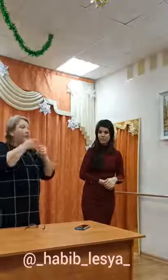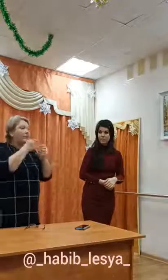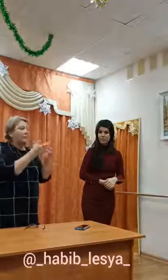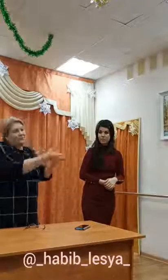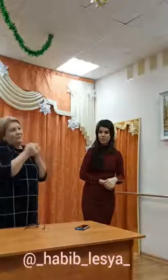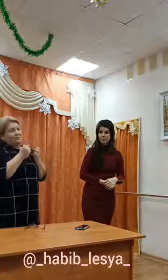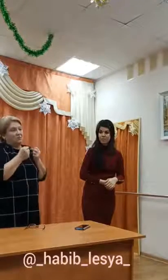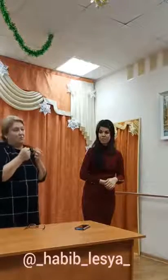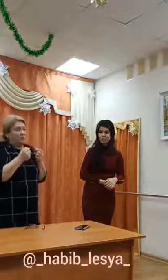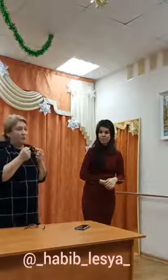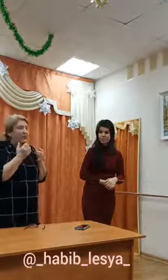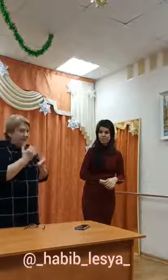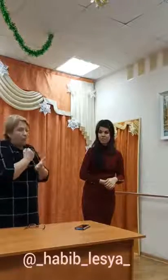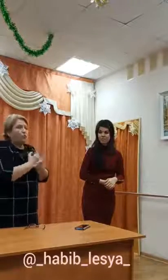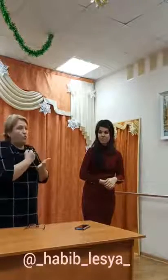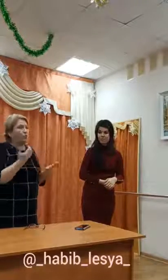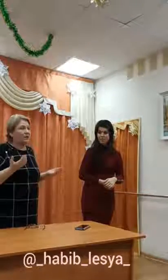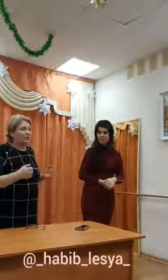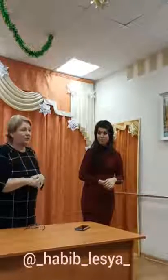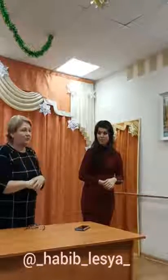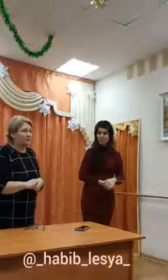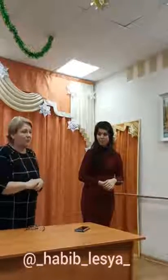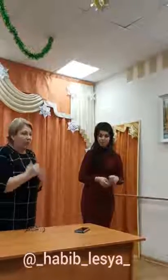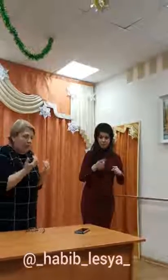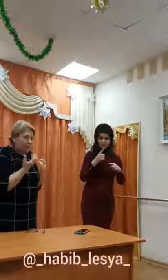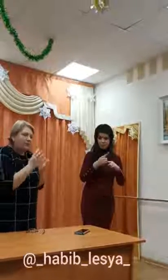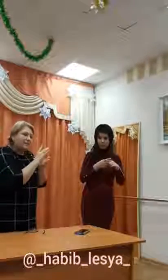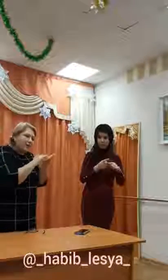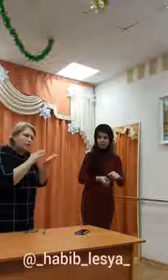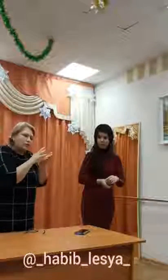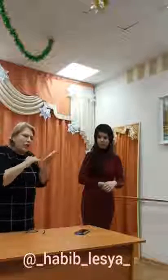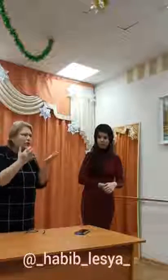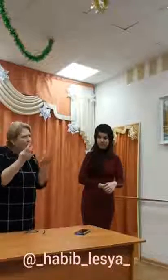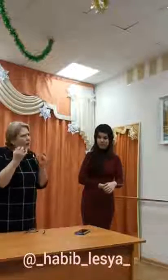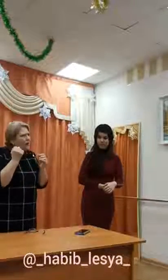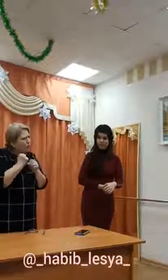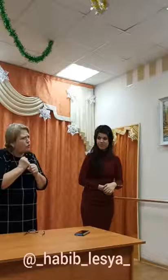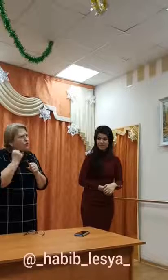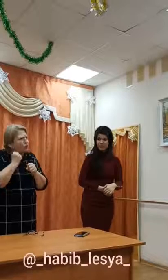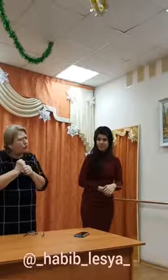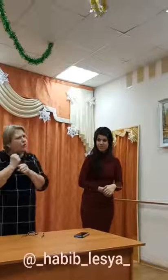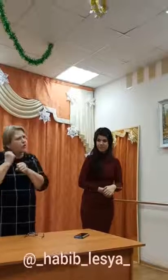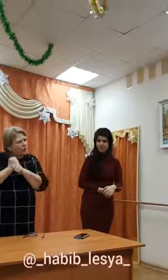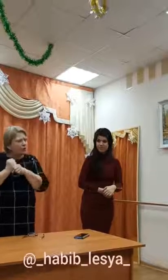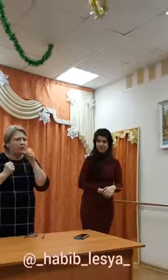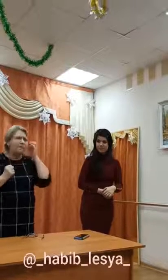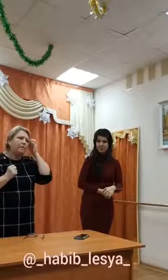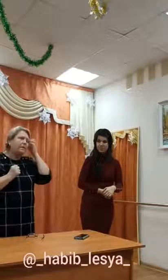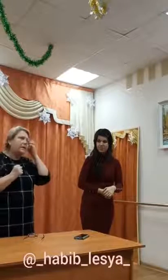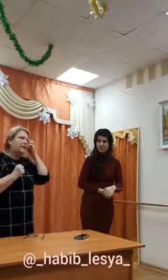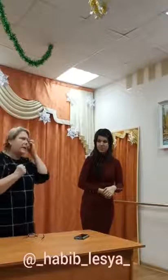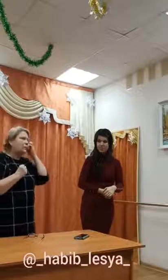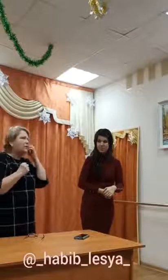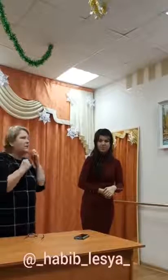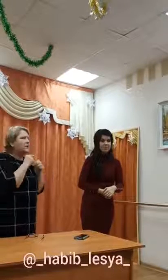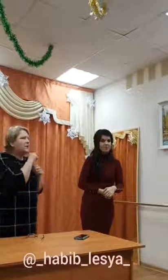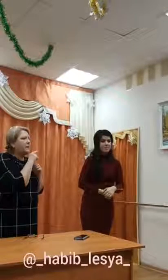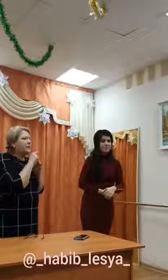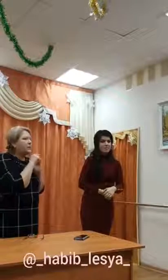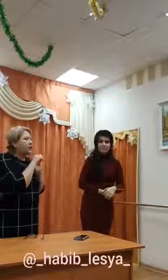обратно заработала. А сейчас дальше надо работать. Вот, например, вот